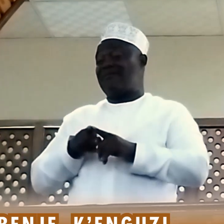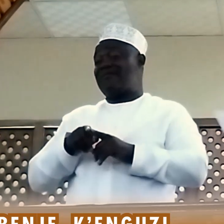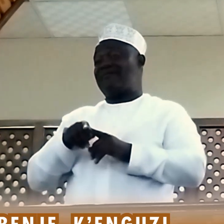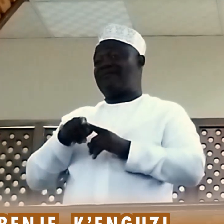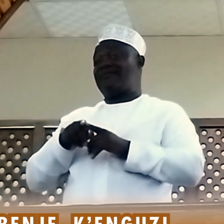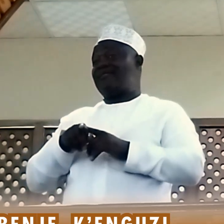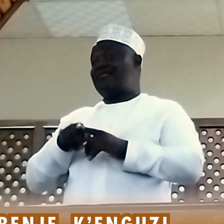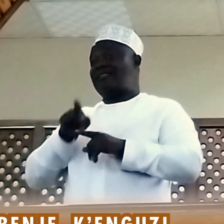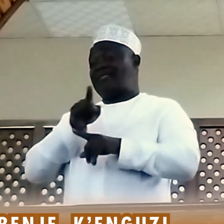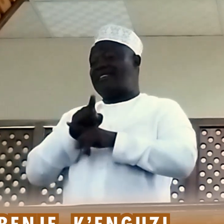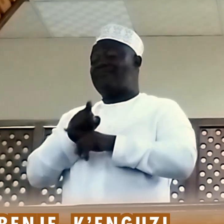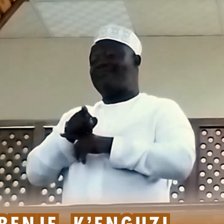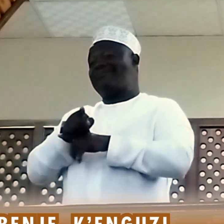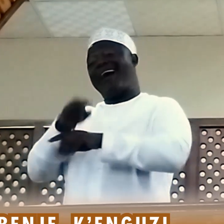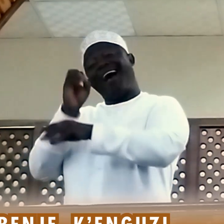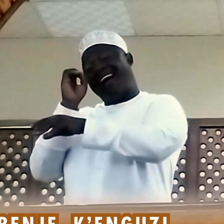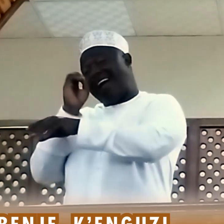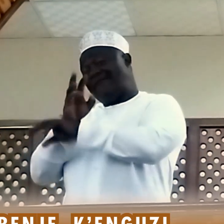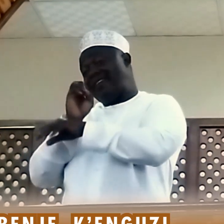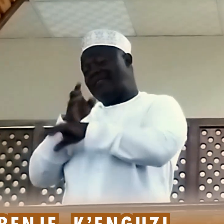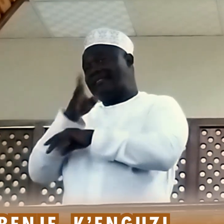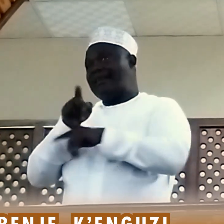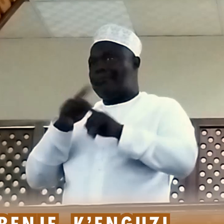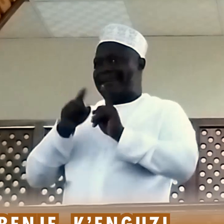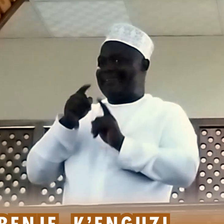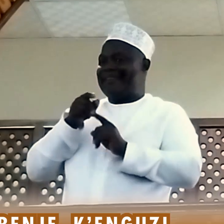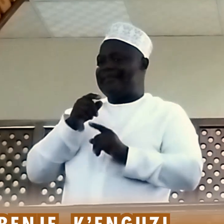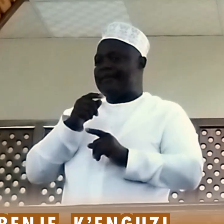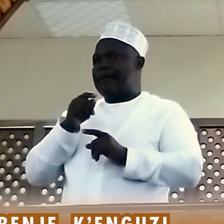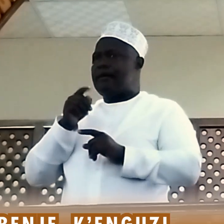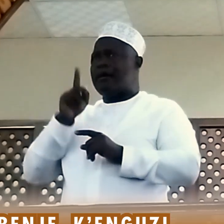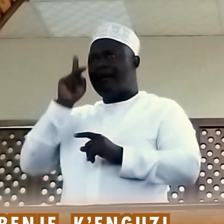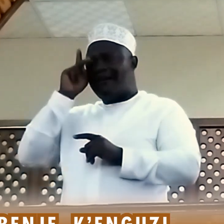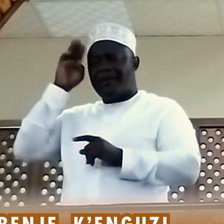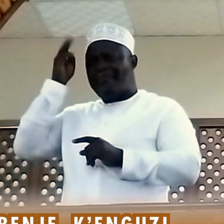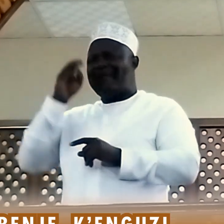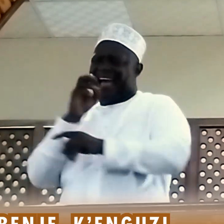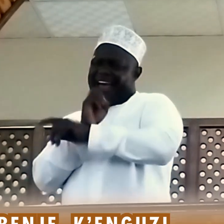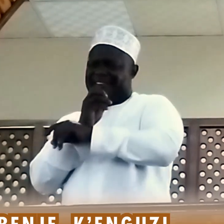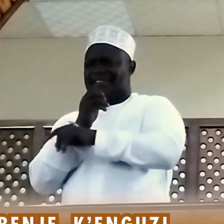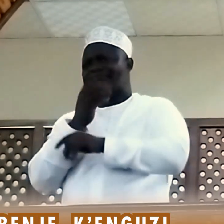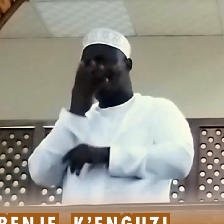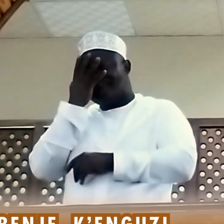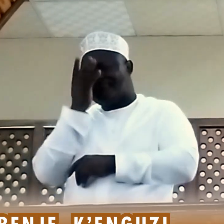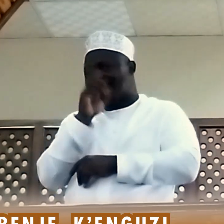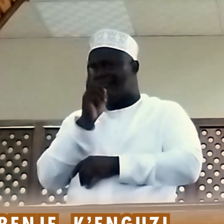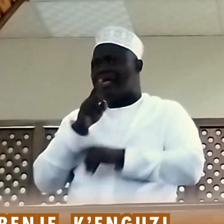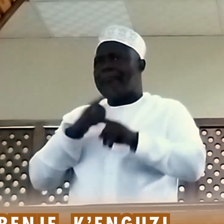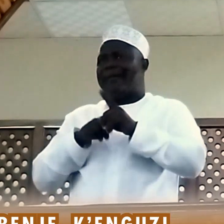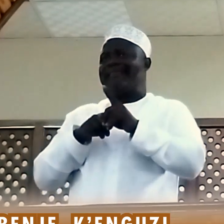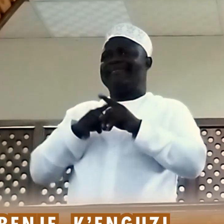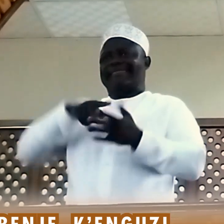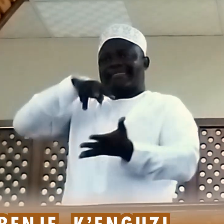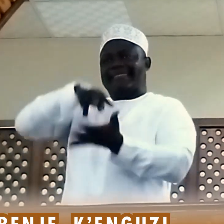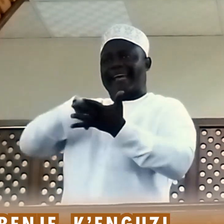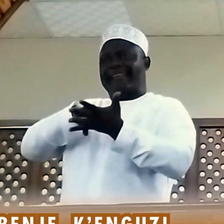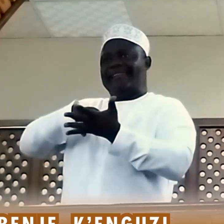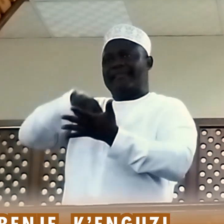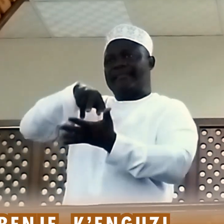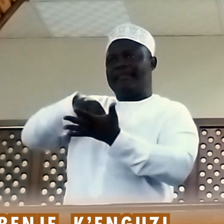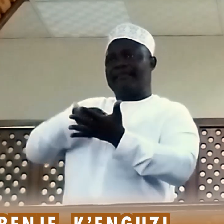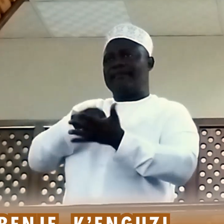yamuvumirira mu magezi nga tamuswaziza naye yayogerera ku kituuti